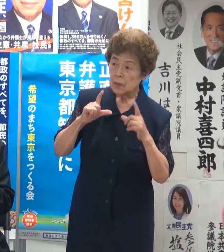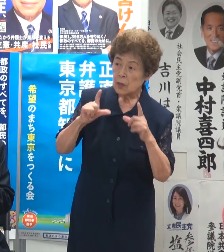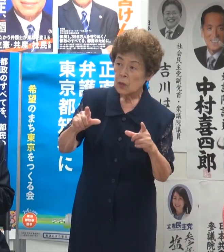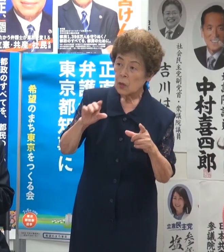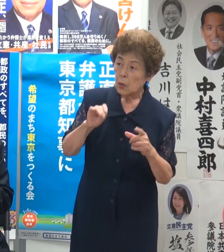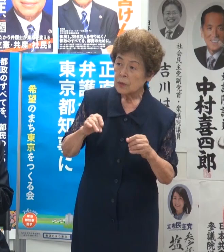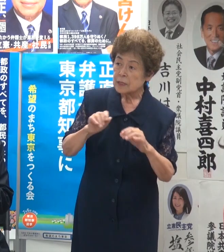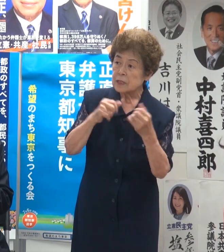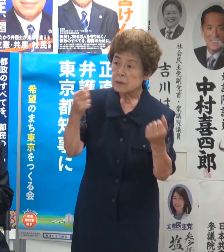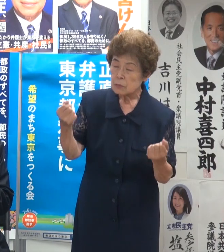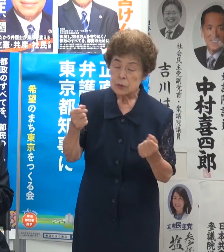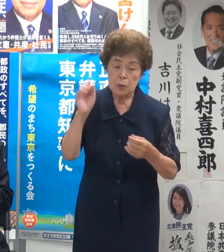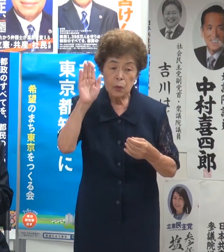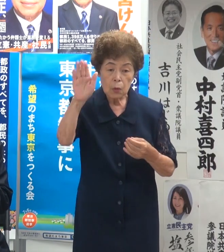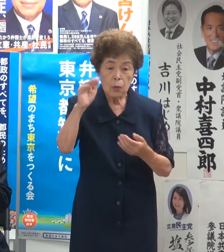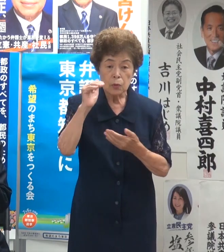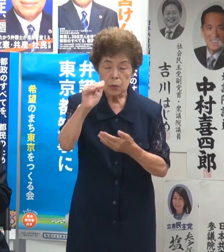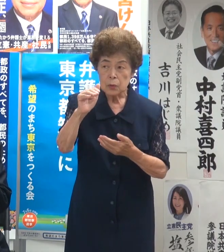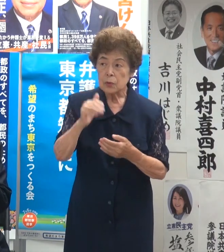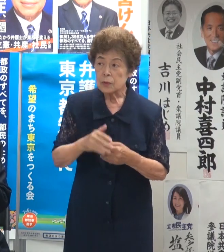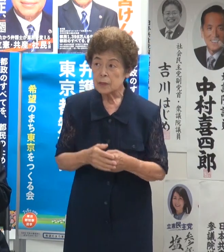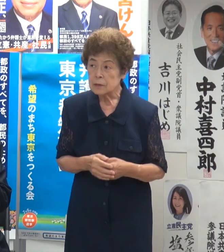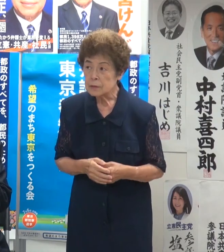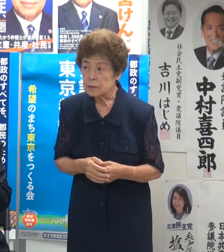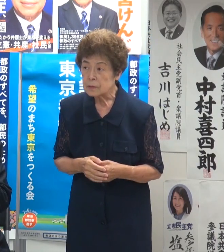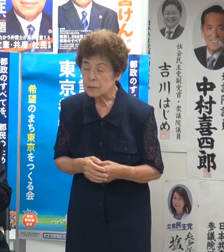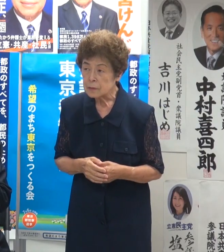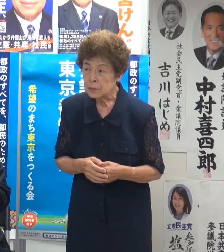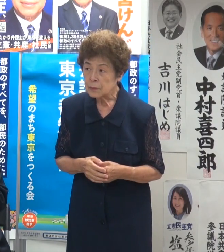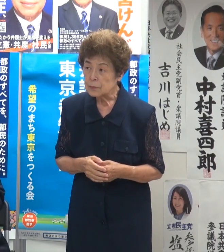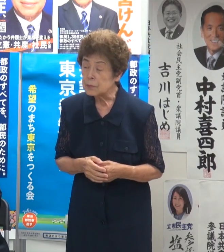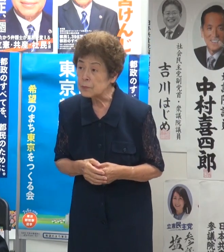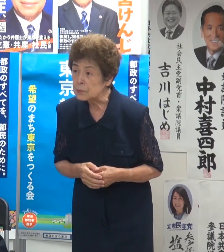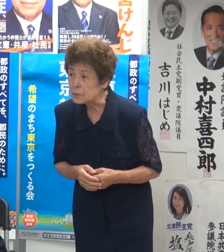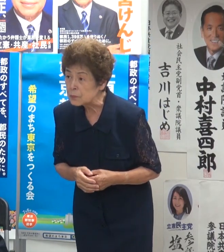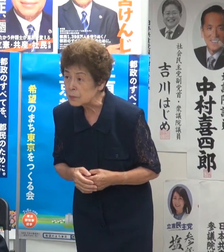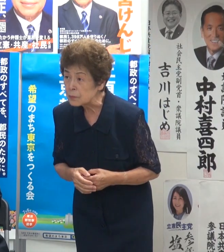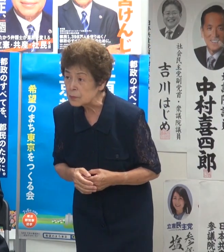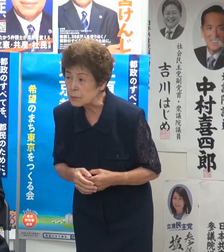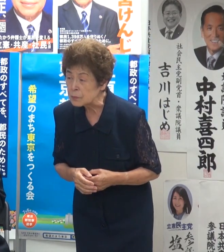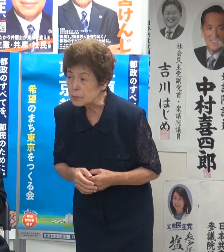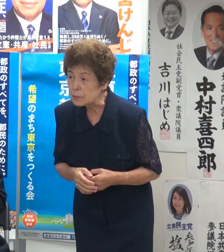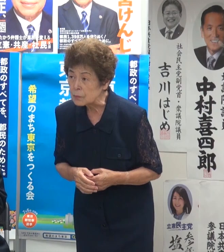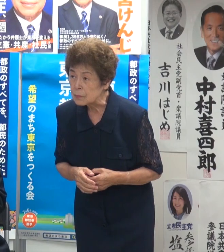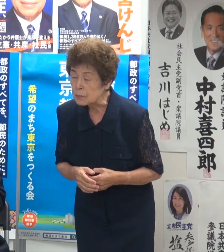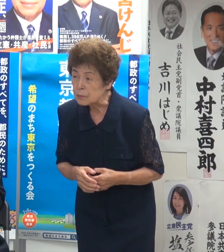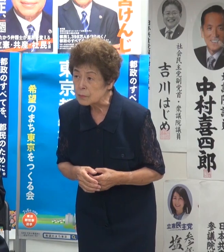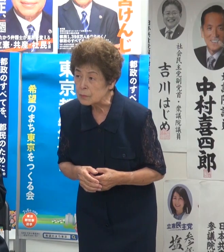声が聞こえないのです。